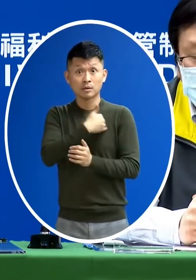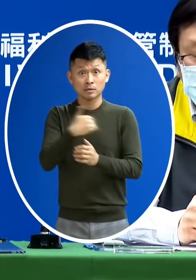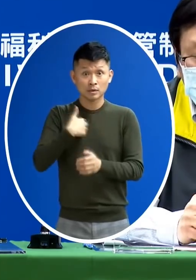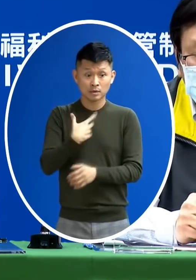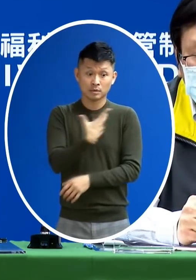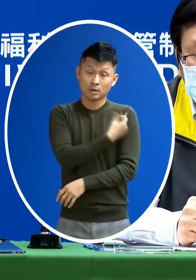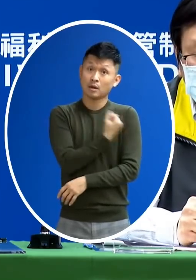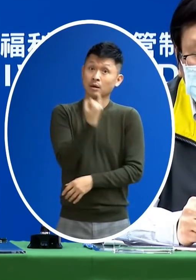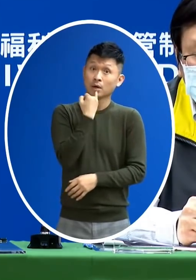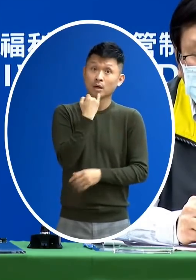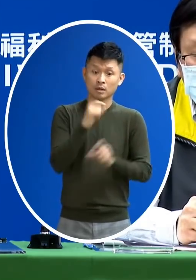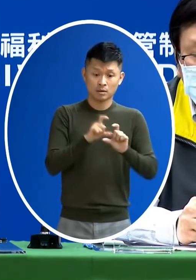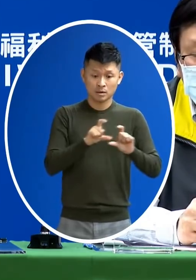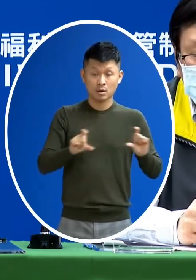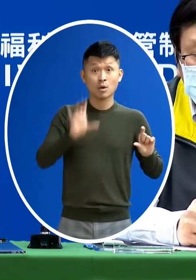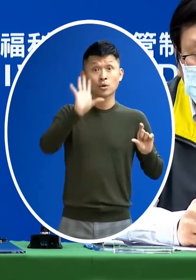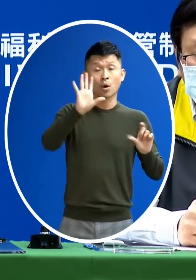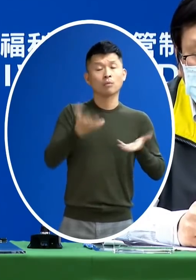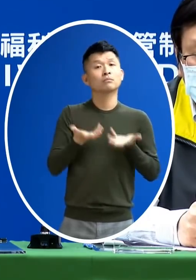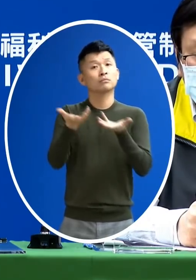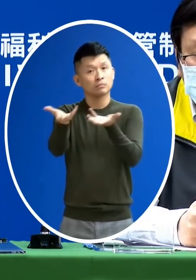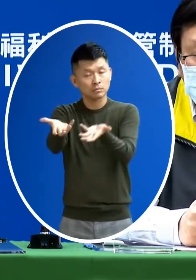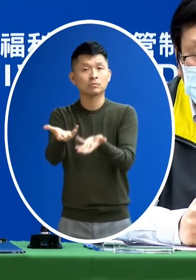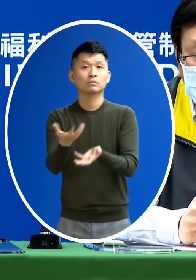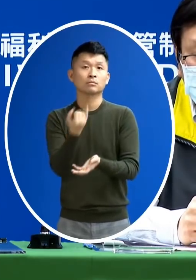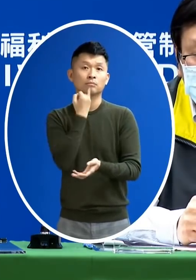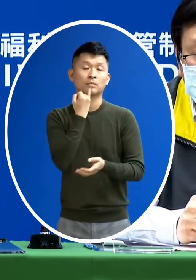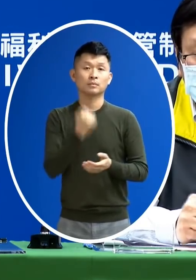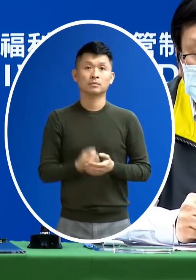的疫苗。那当然就包含